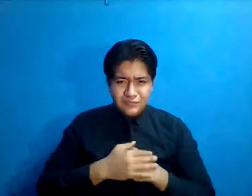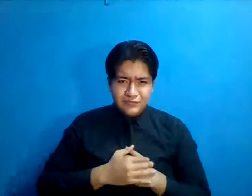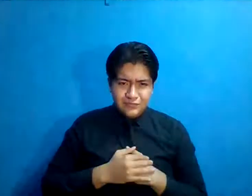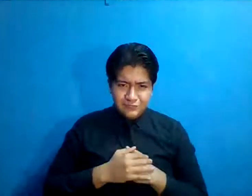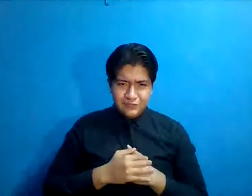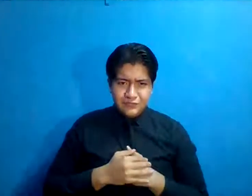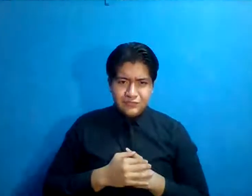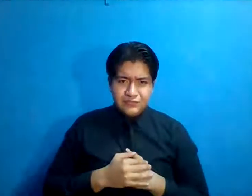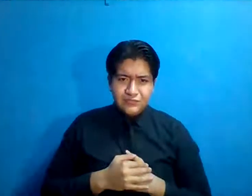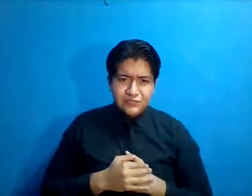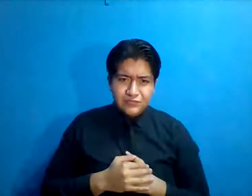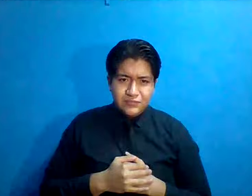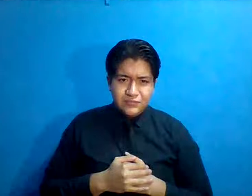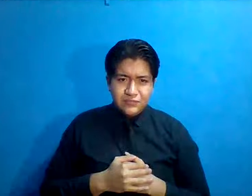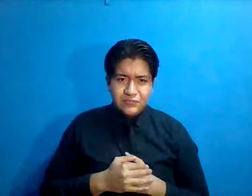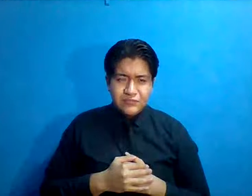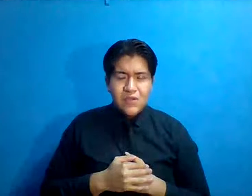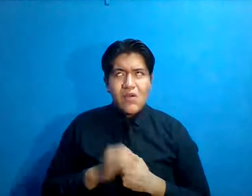Ok,